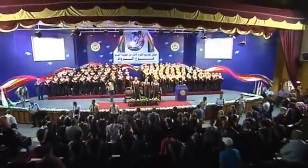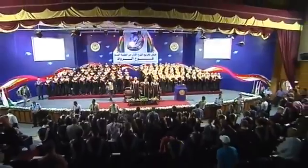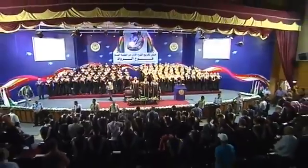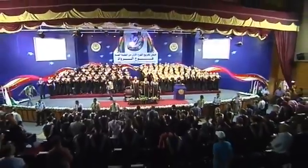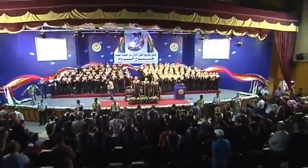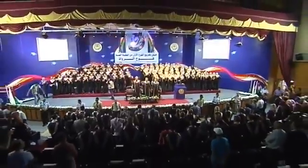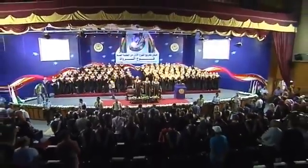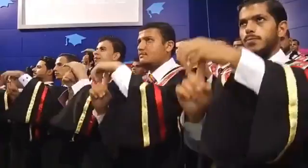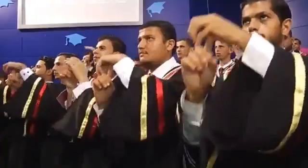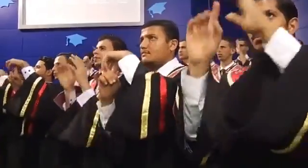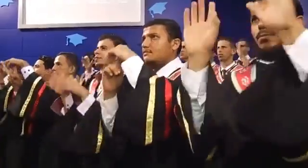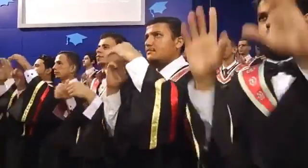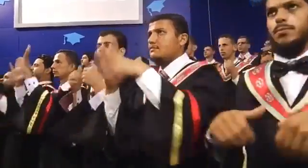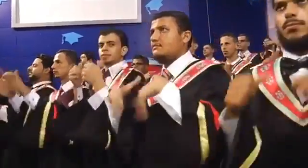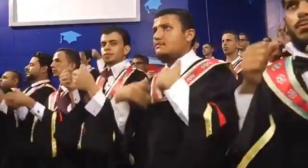للقدس والحرم،